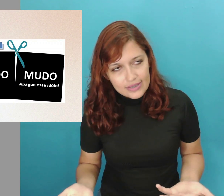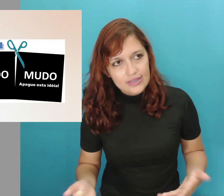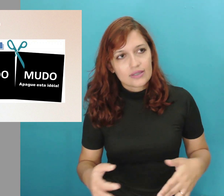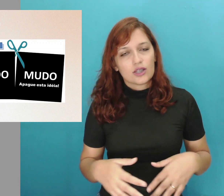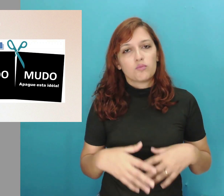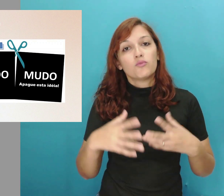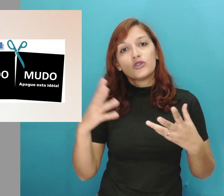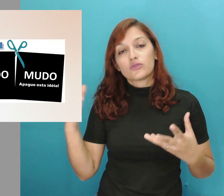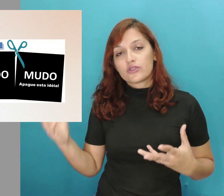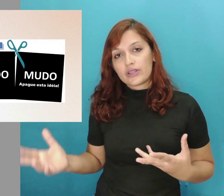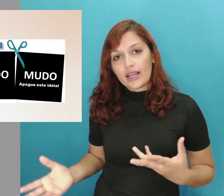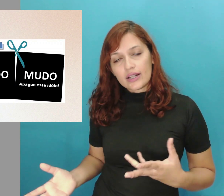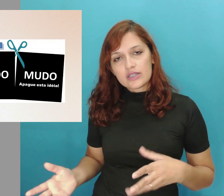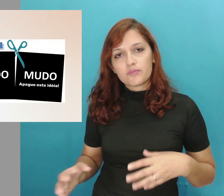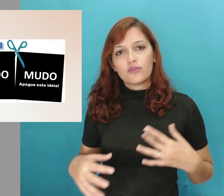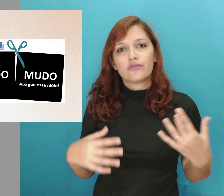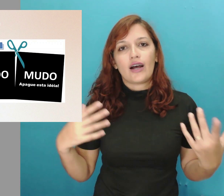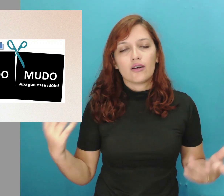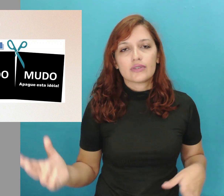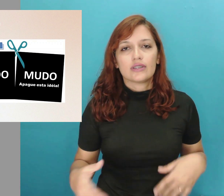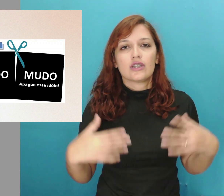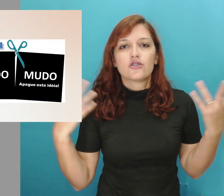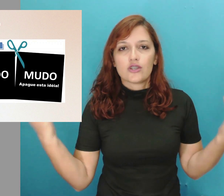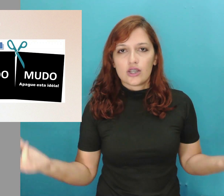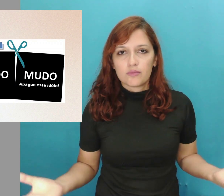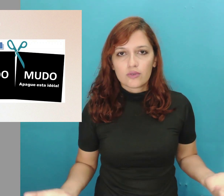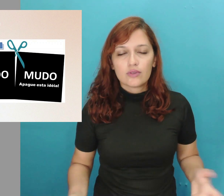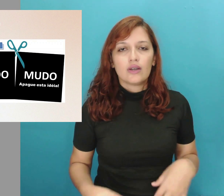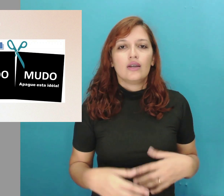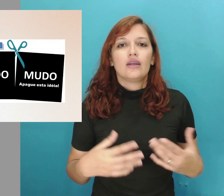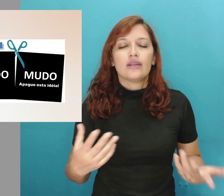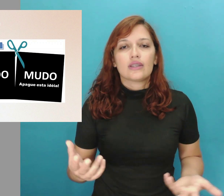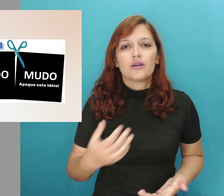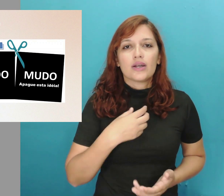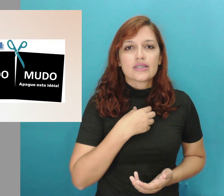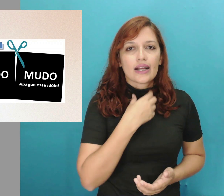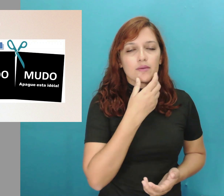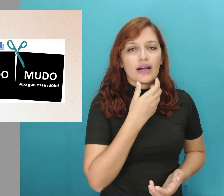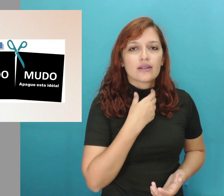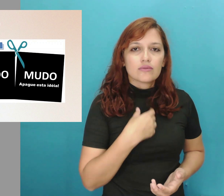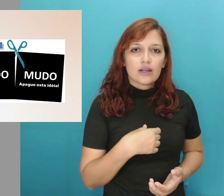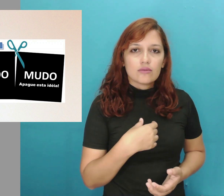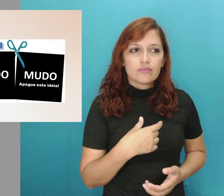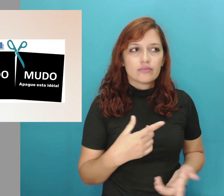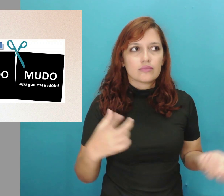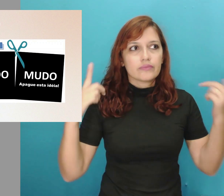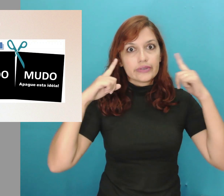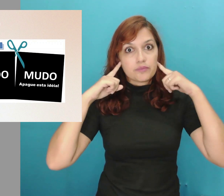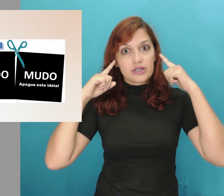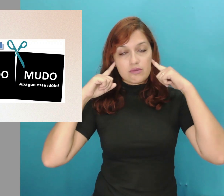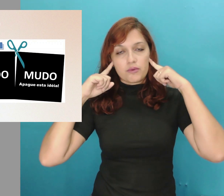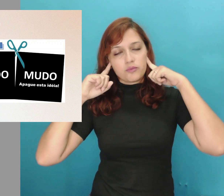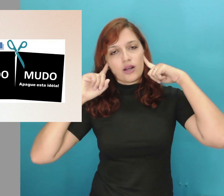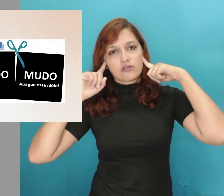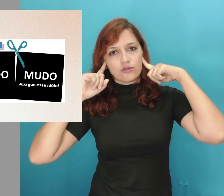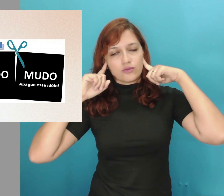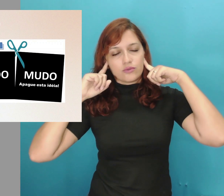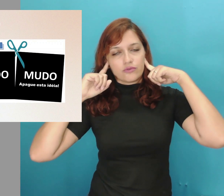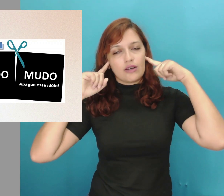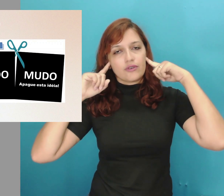Mas muitos deles, por falta de estímulo, então eles acabaram não, principalmente por causa da falta